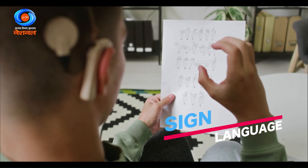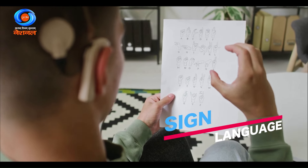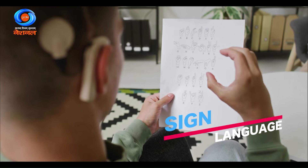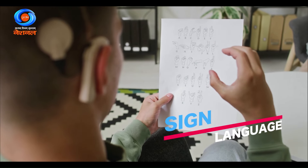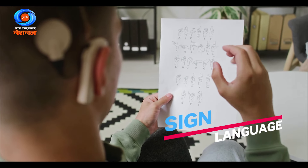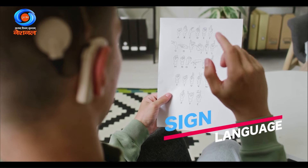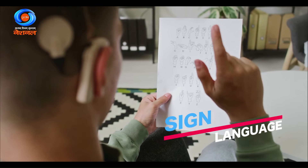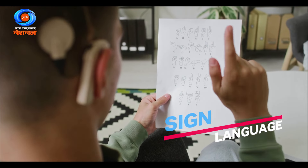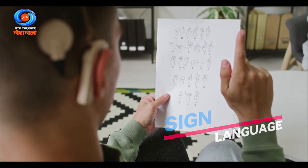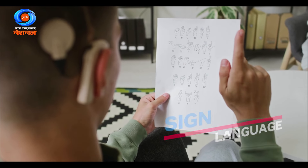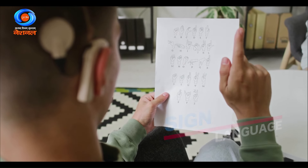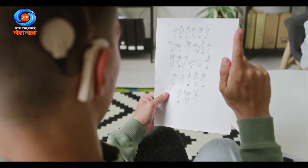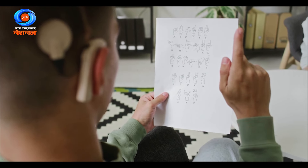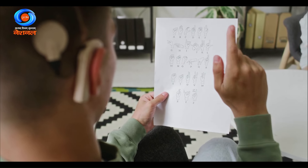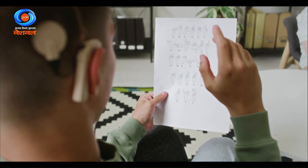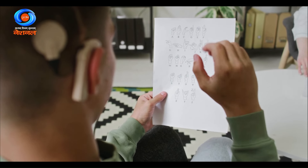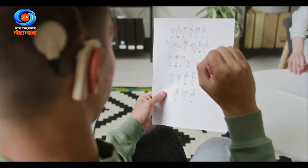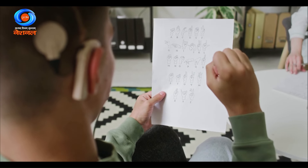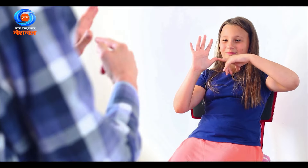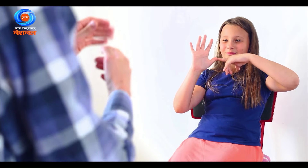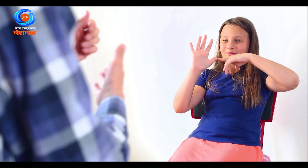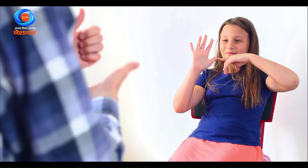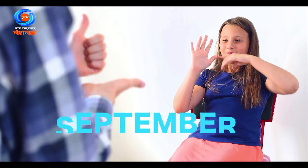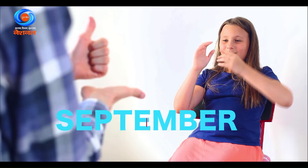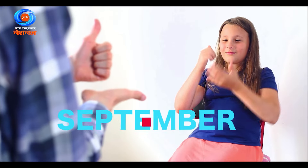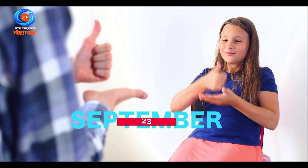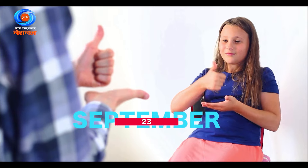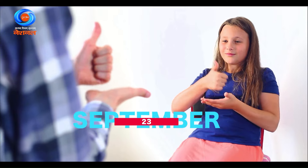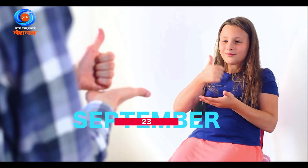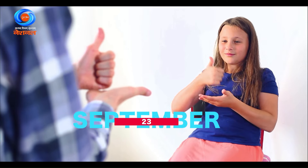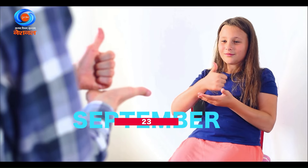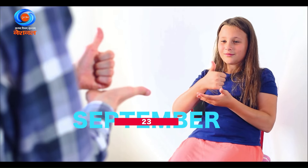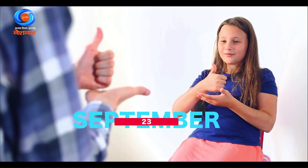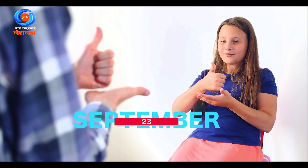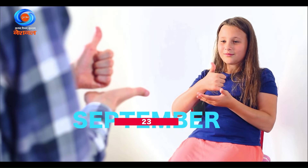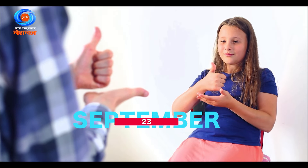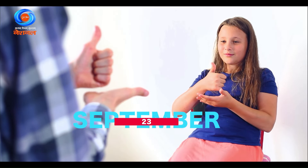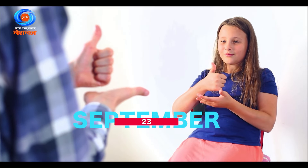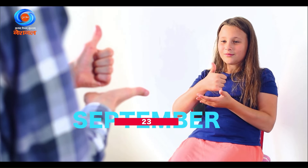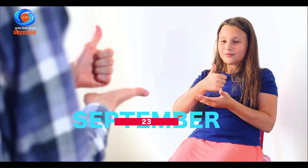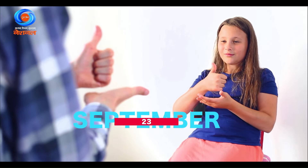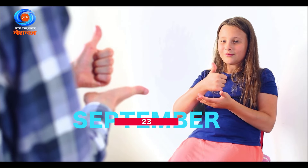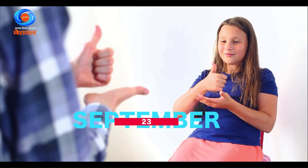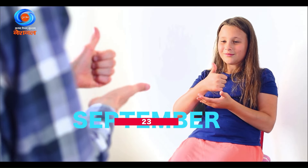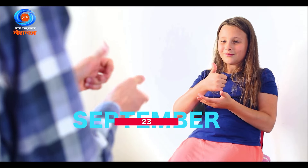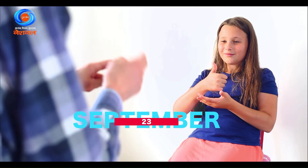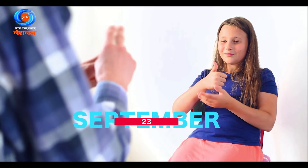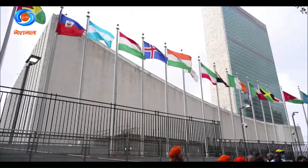सांकेतिक भाषा की। हर साल 23 सितंबर को पूरी दुनिया अंतर्राष्ट्रीय सांकेतिक भाषा दिवस मनाती है।